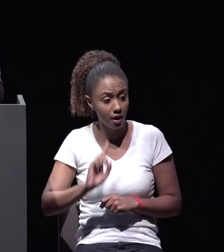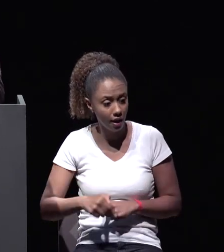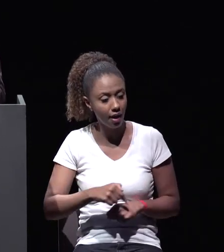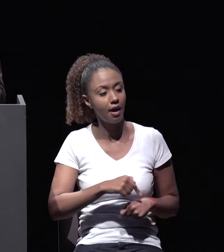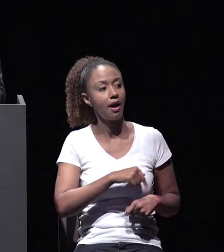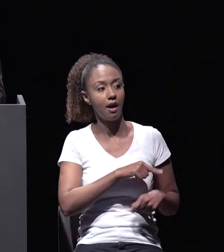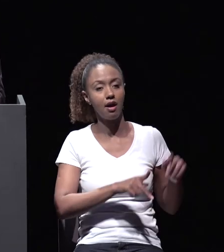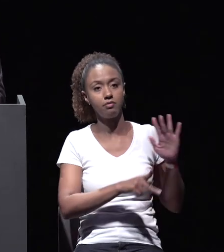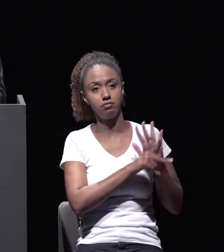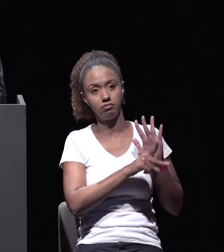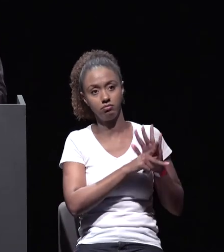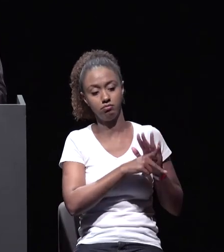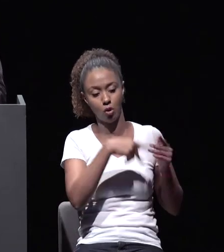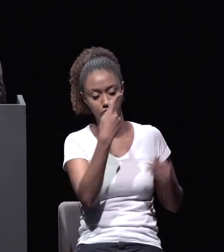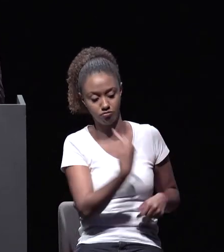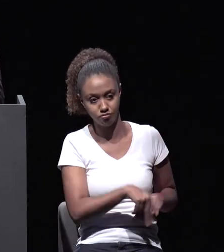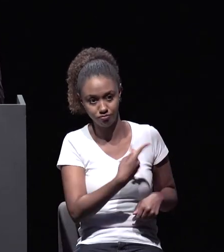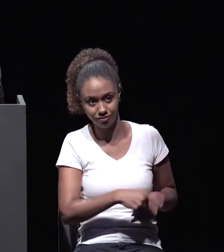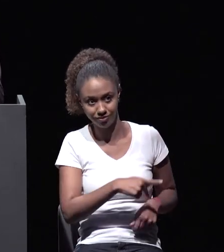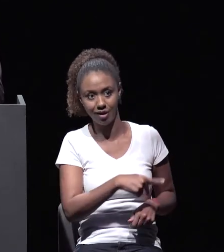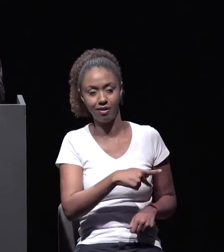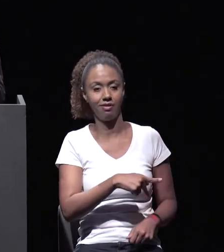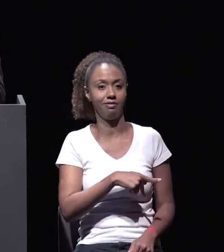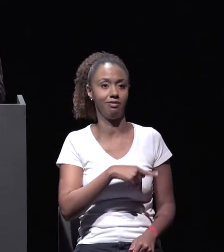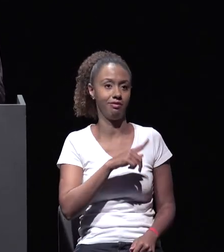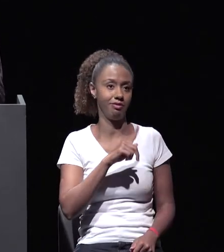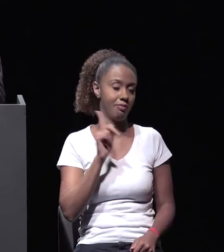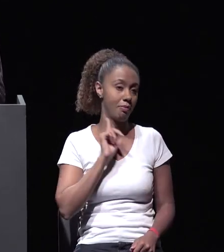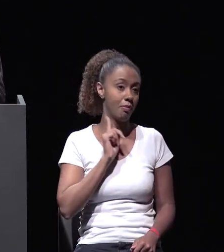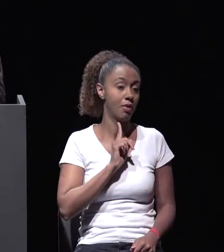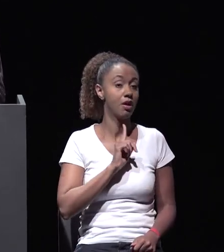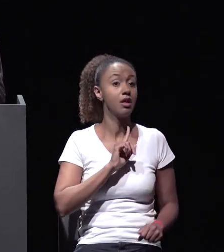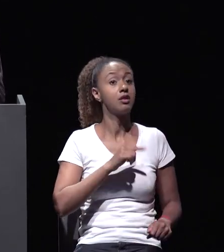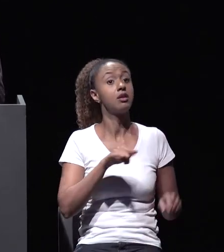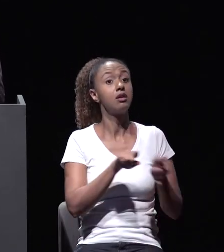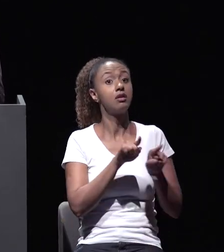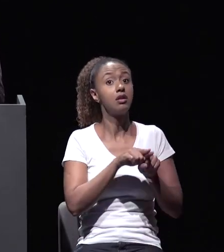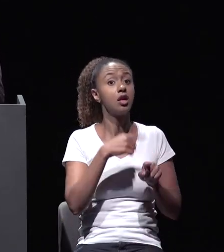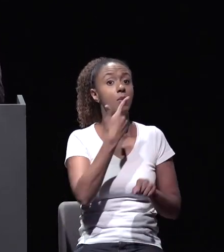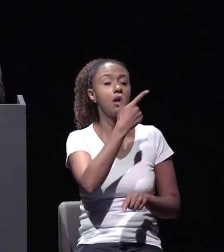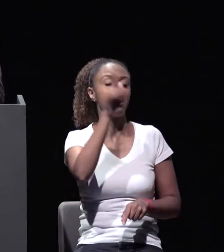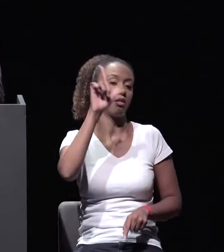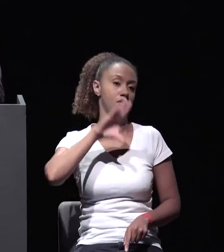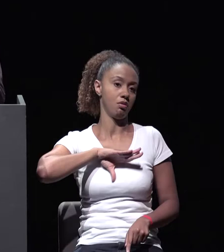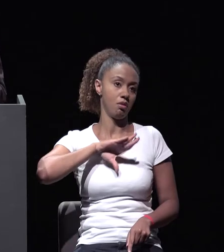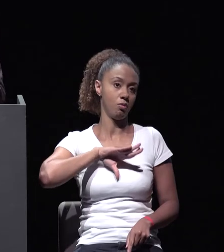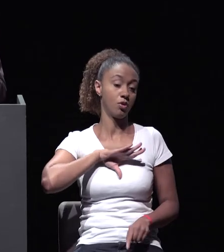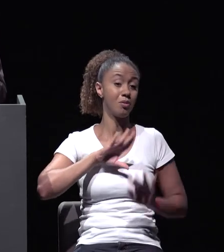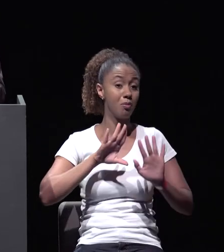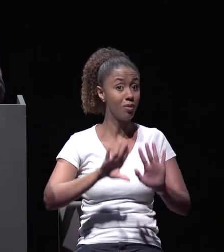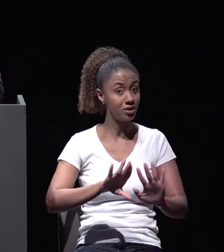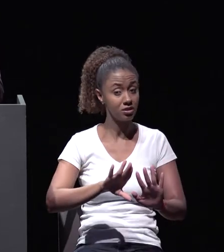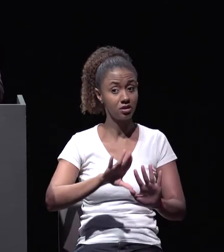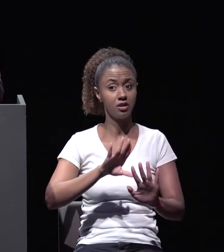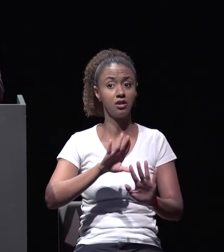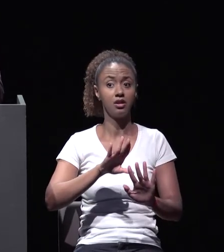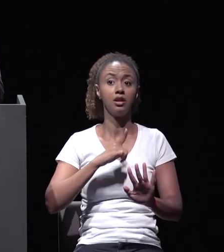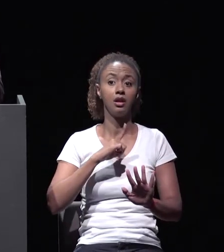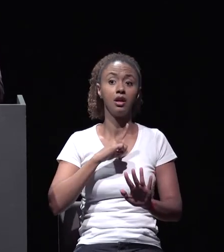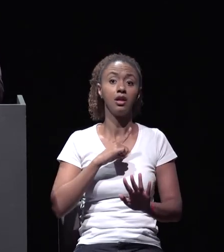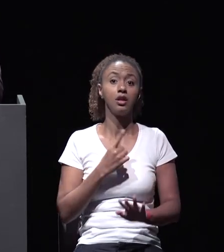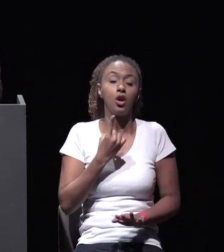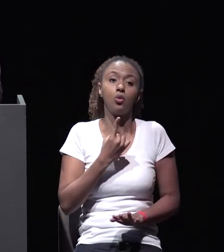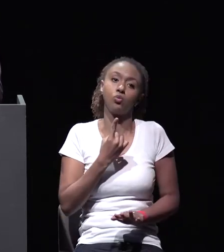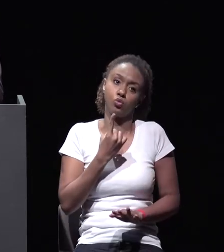portuguesas eventualmente mas salvo por uma outra chave interpretativa que não é a ws é necessariamente da